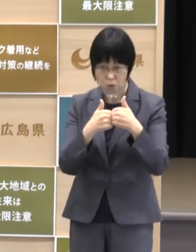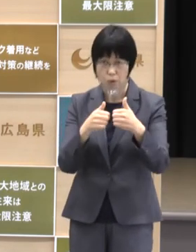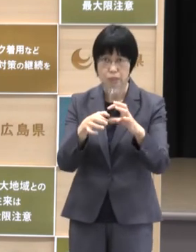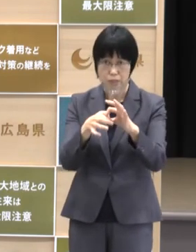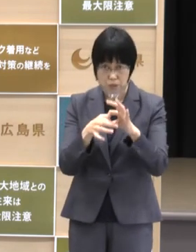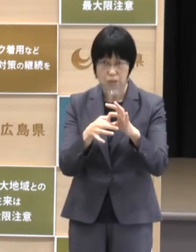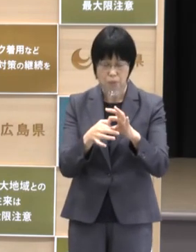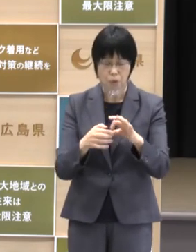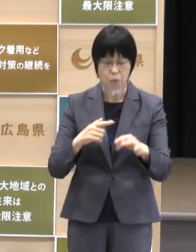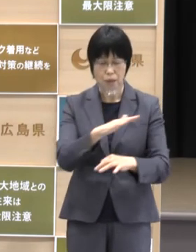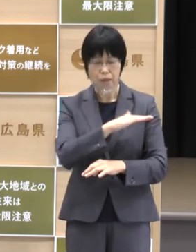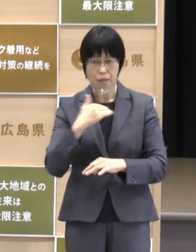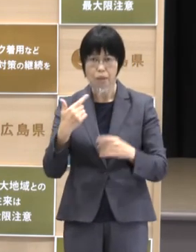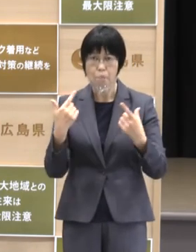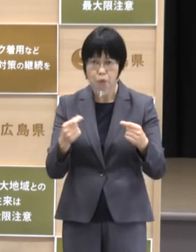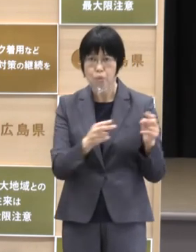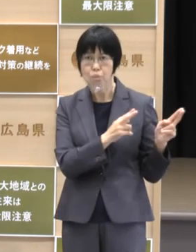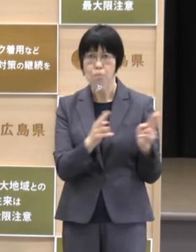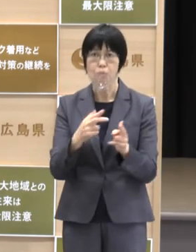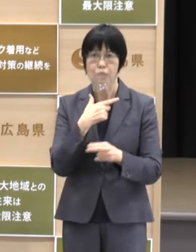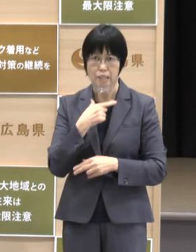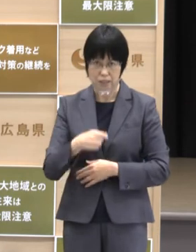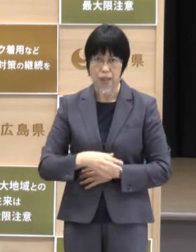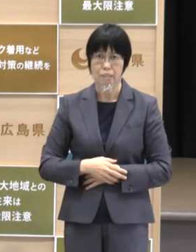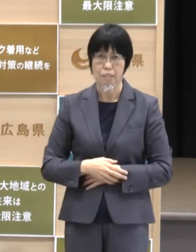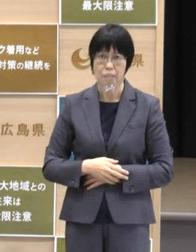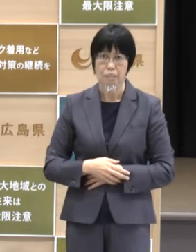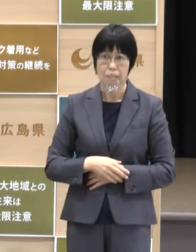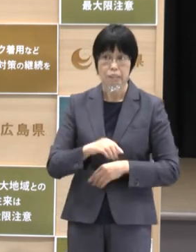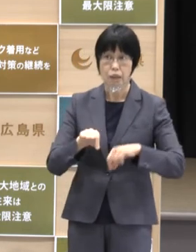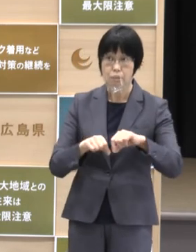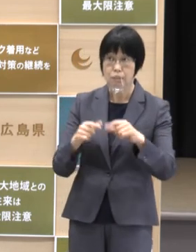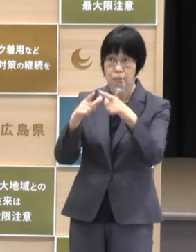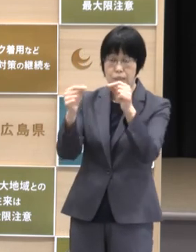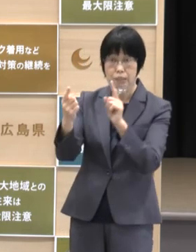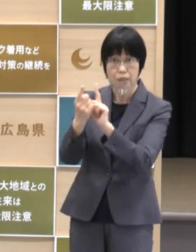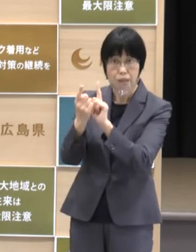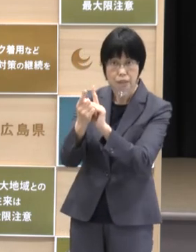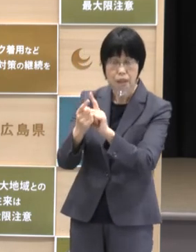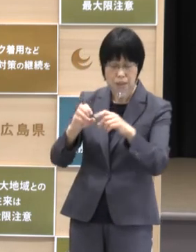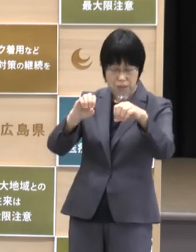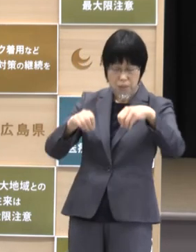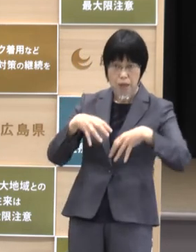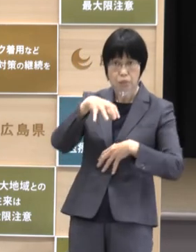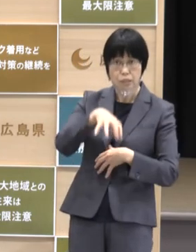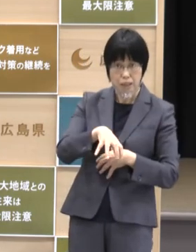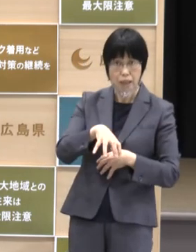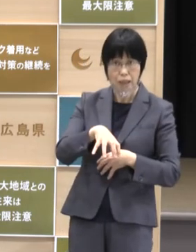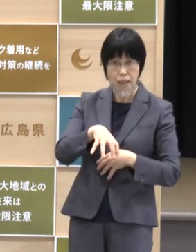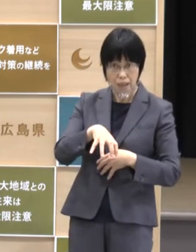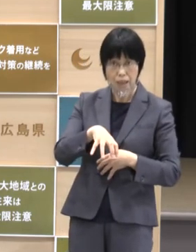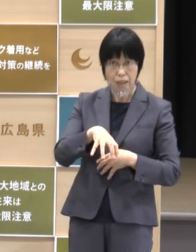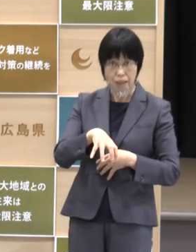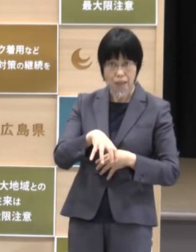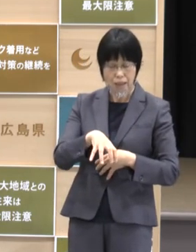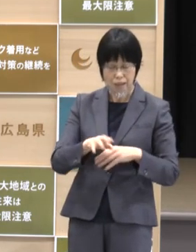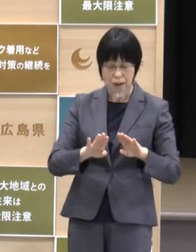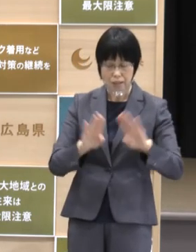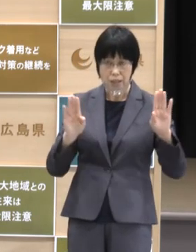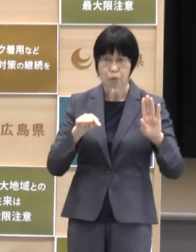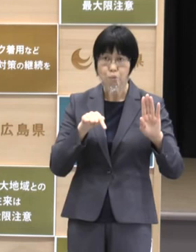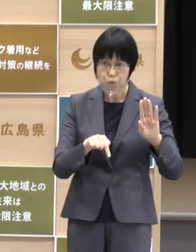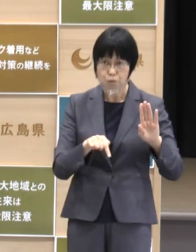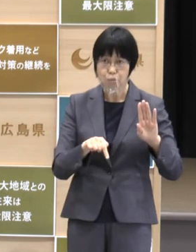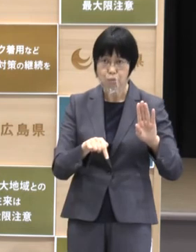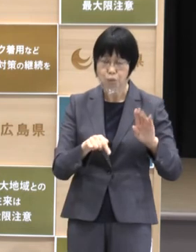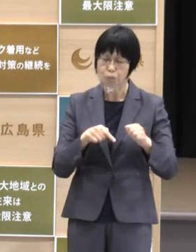この準備をしていきたいと思いますし、逆に国に対してはですね、この被爆地で、開催するということで、その意義